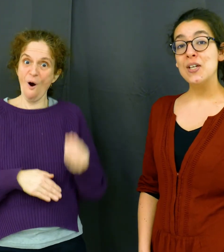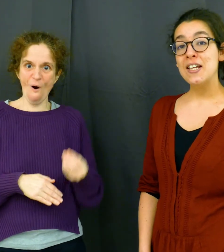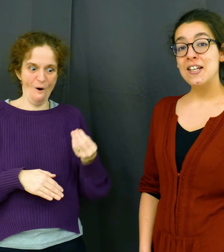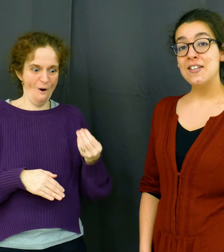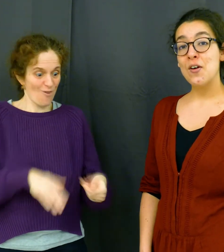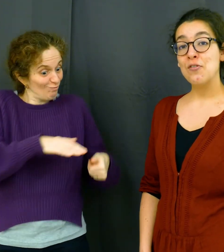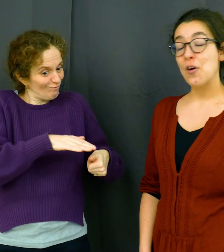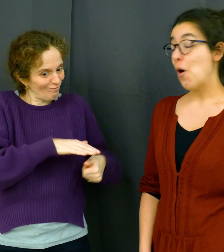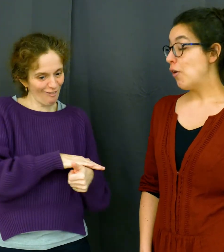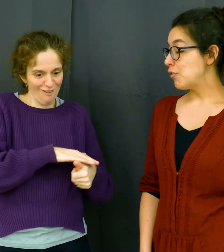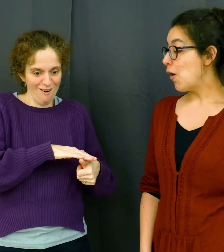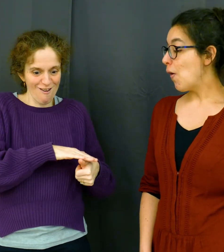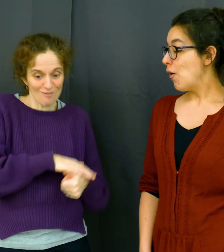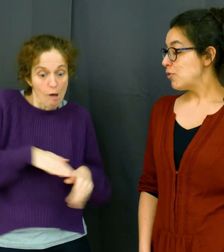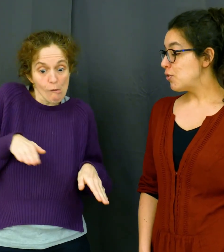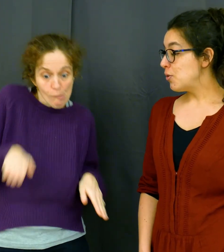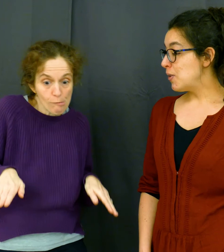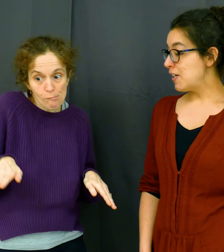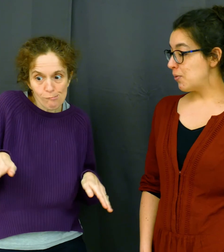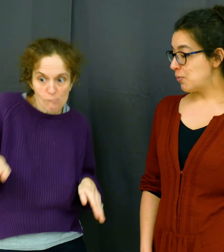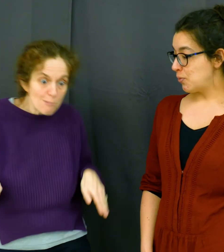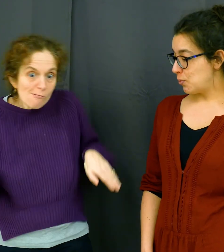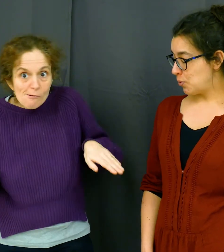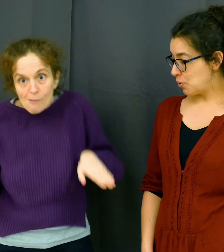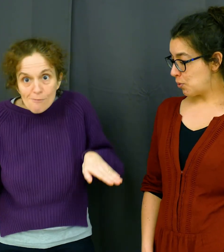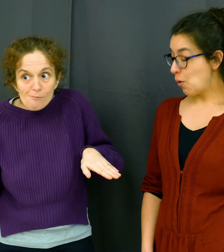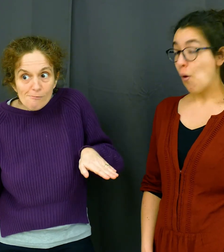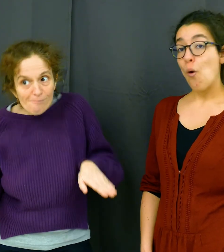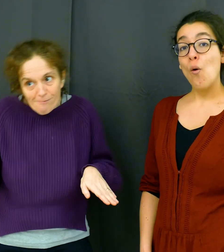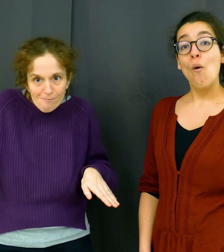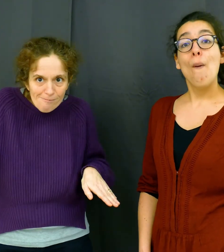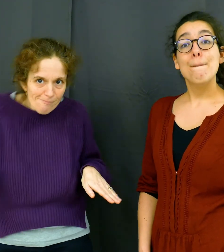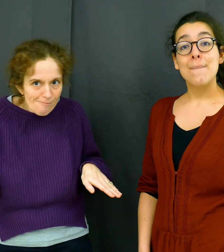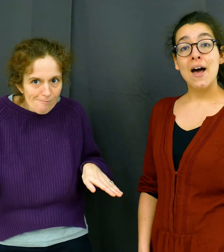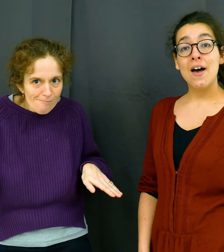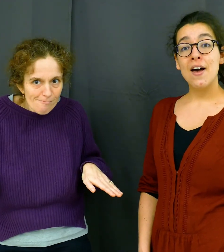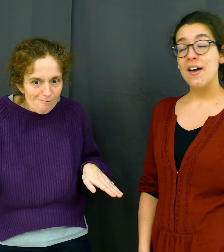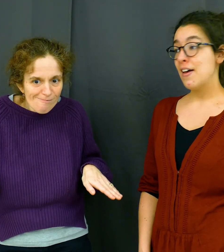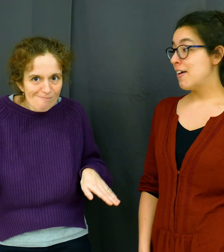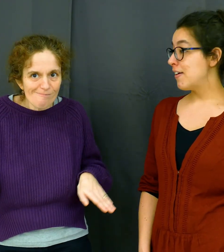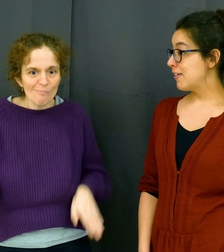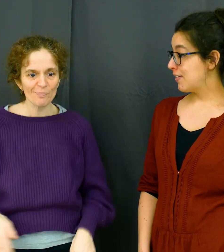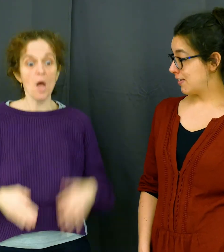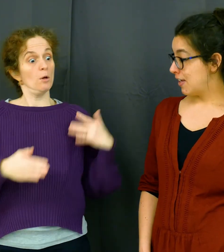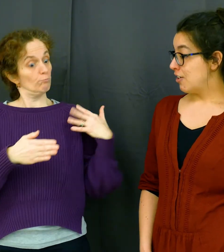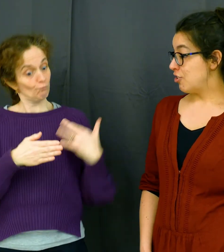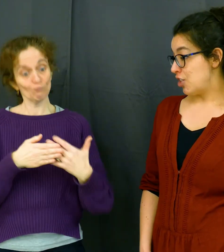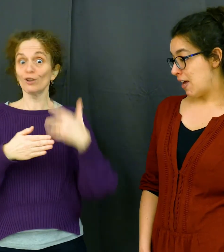et les enfants tortue iront toujours au pas.